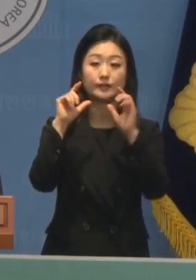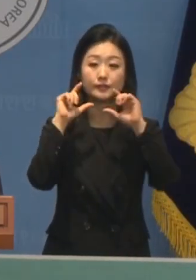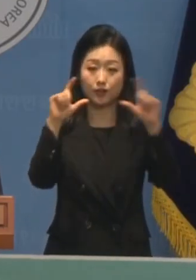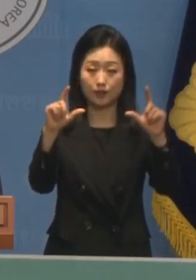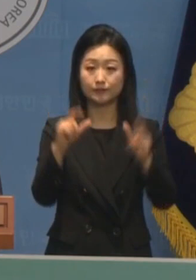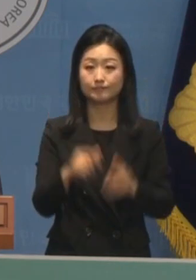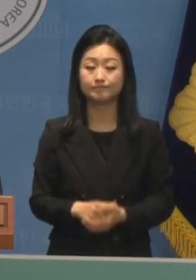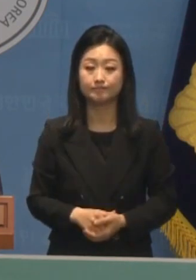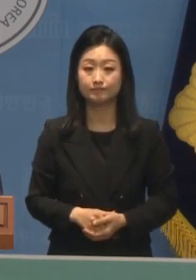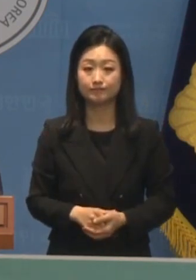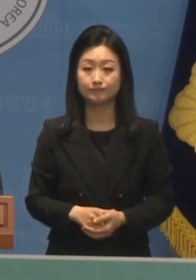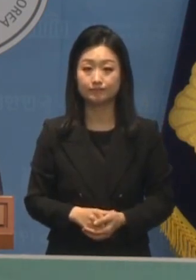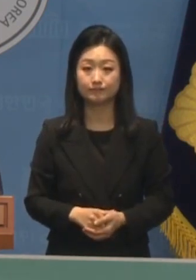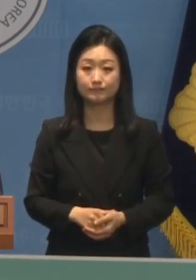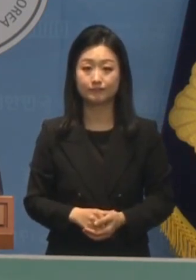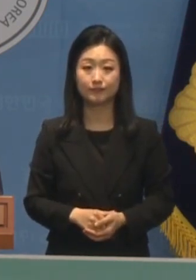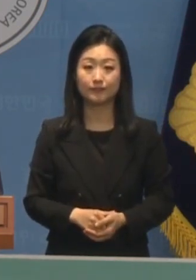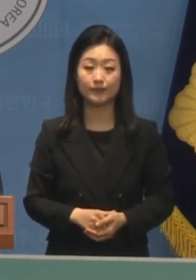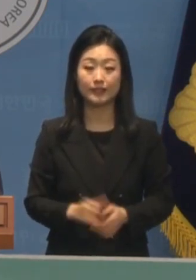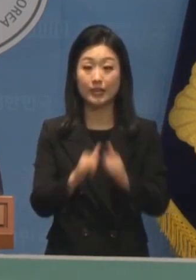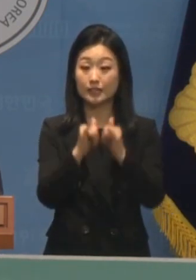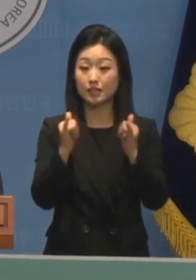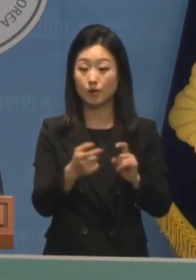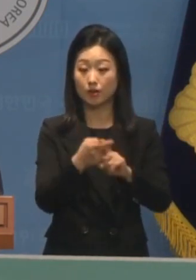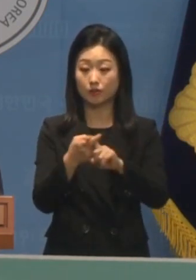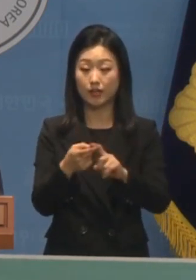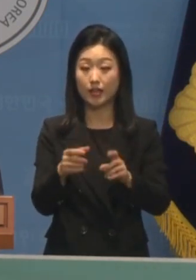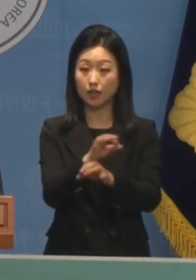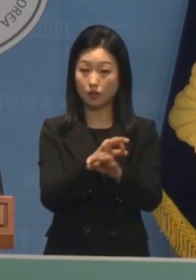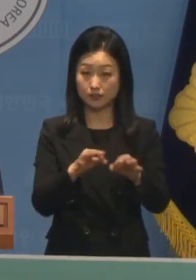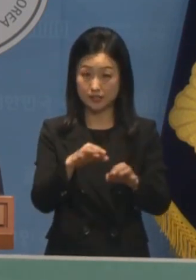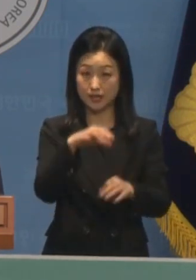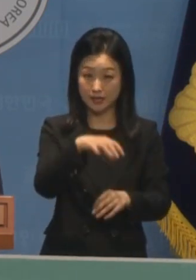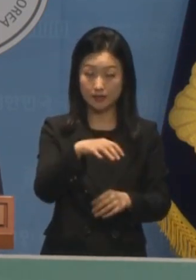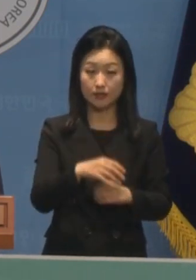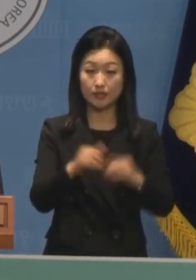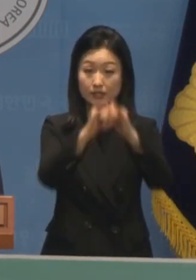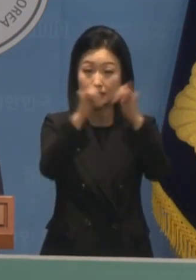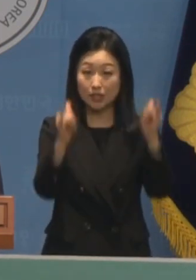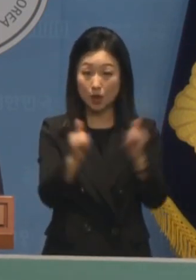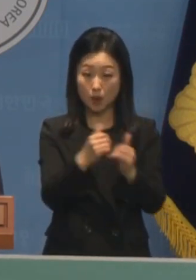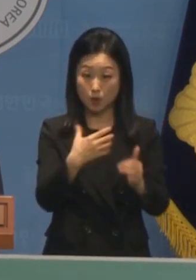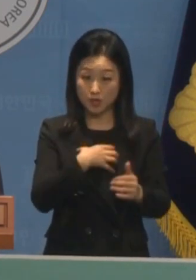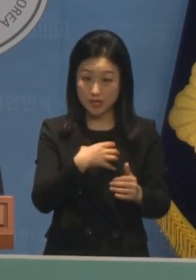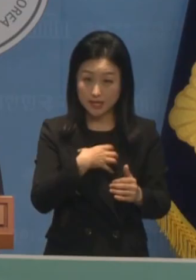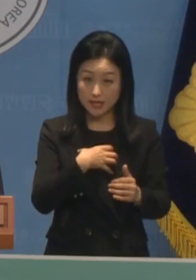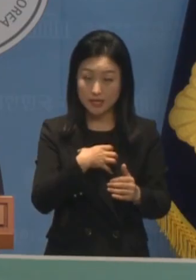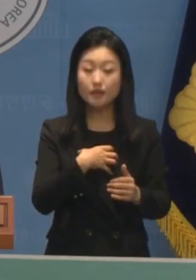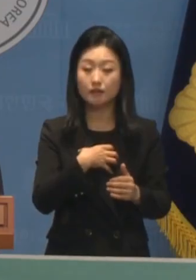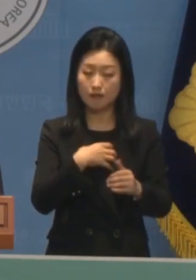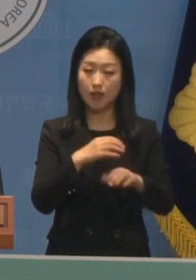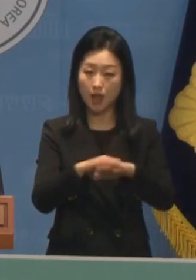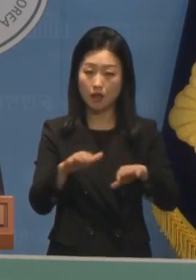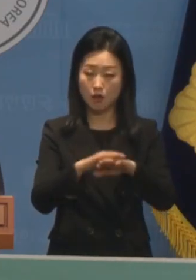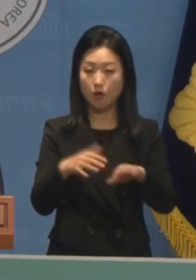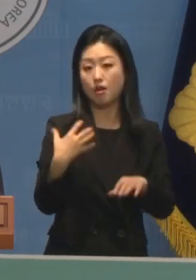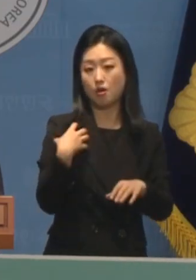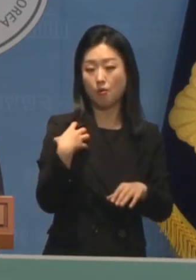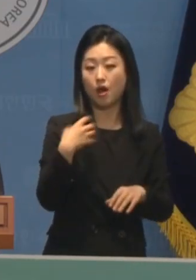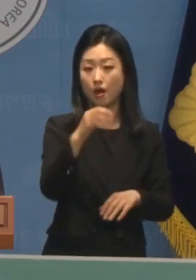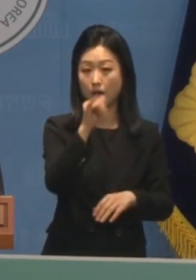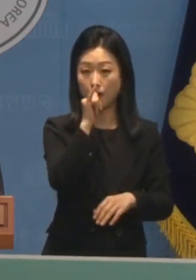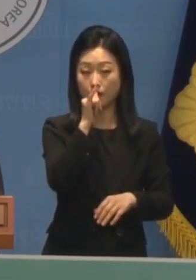선언했습니다. 이어서 사회연대 경제가 사회위기에 대응하는 효과적 수단임을 강조하면서